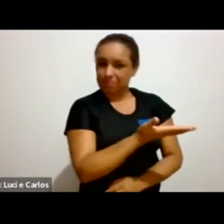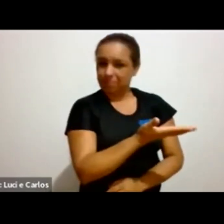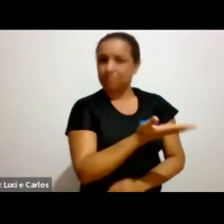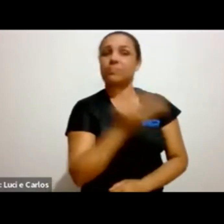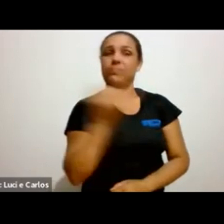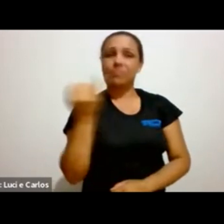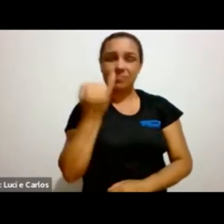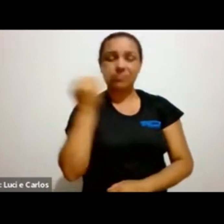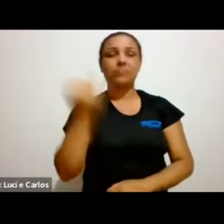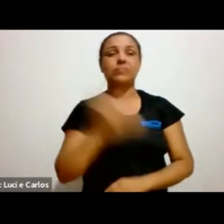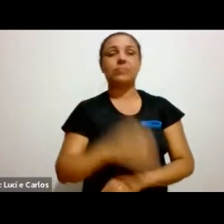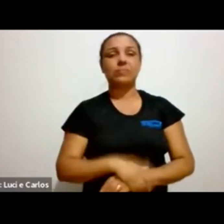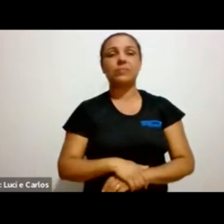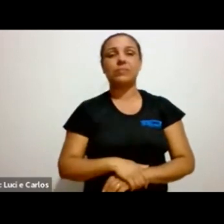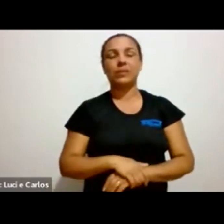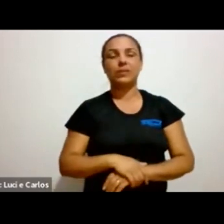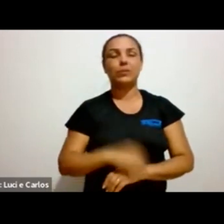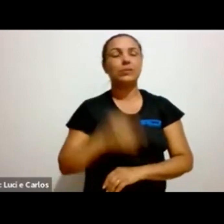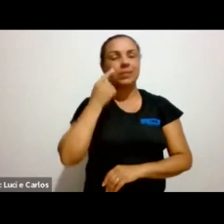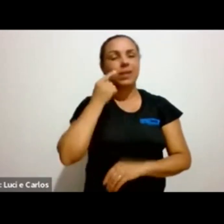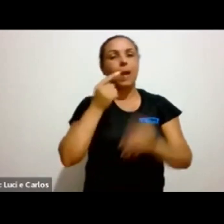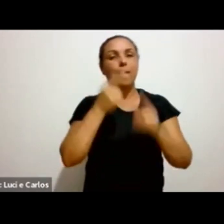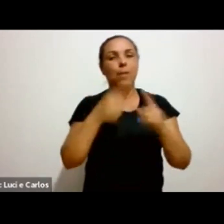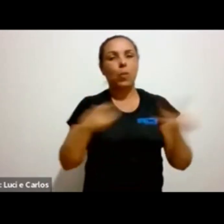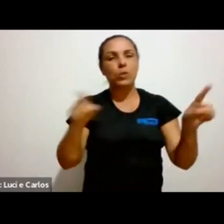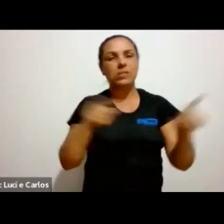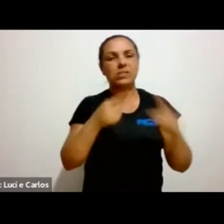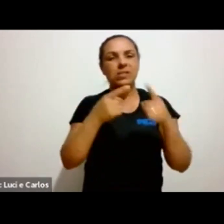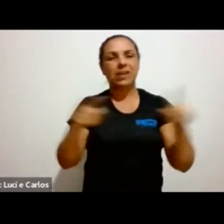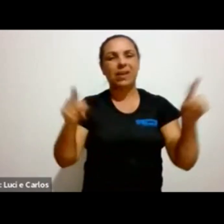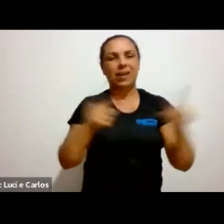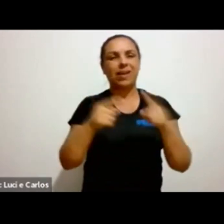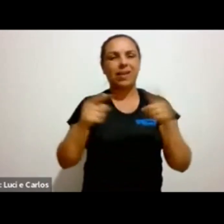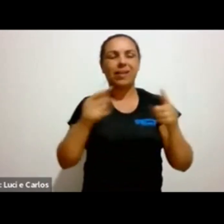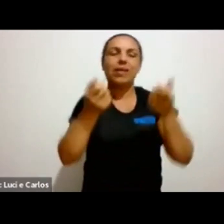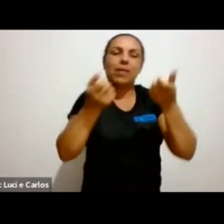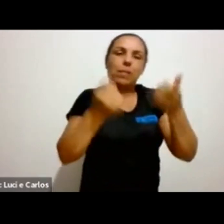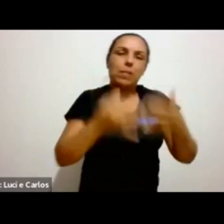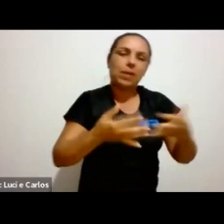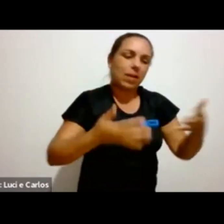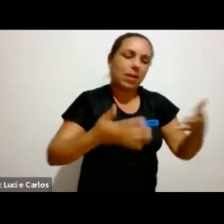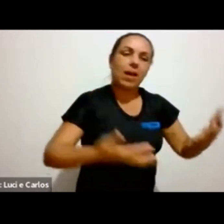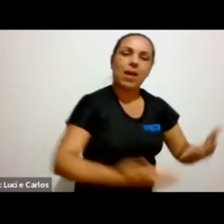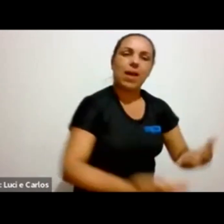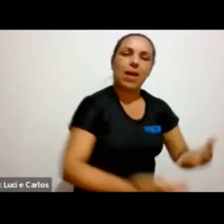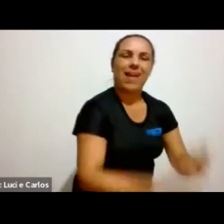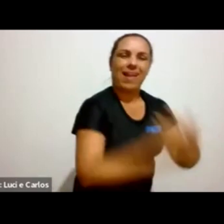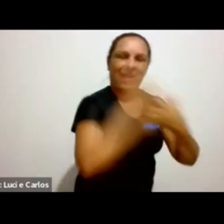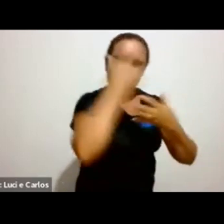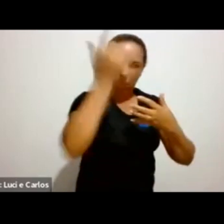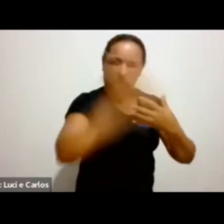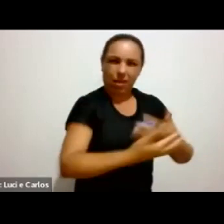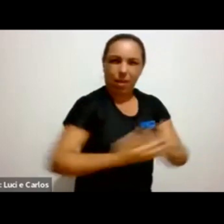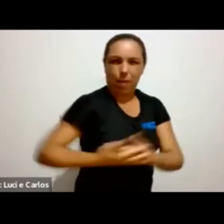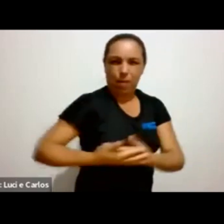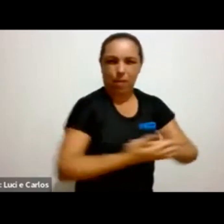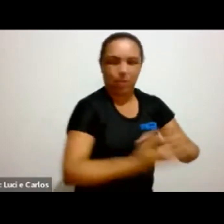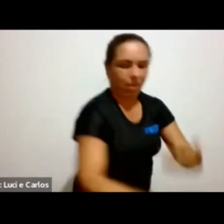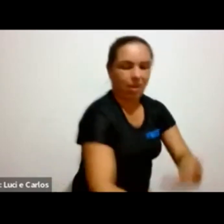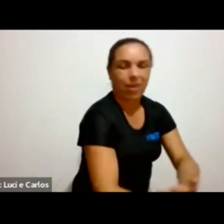da sequência da música, né? Além dela falar, segura seu filho no colo, sorri e abrace seus pais enquanto estão